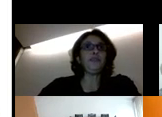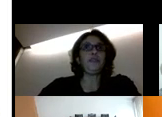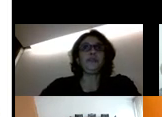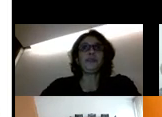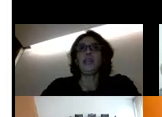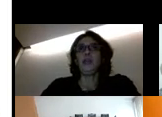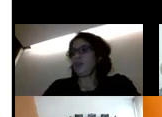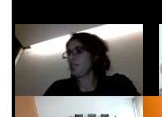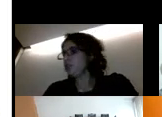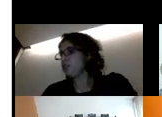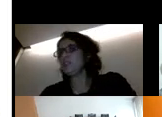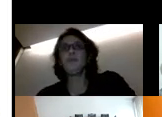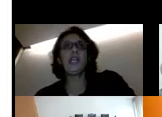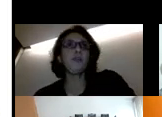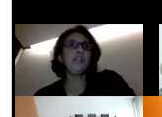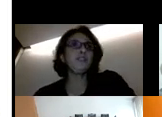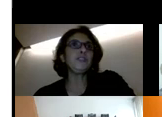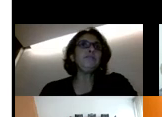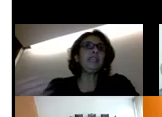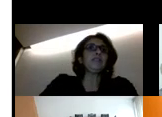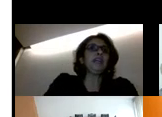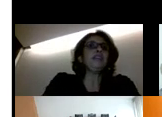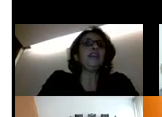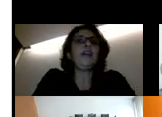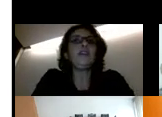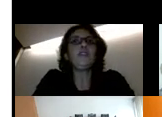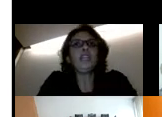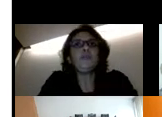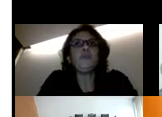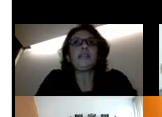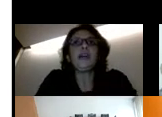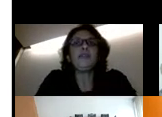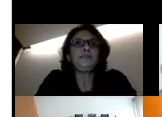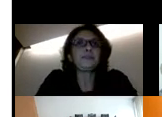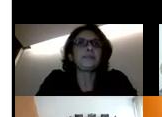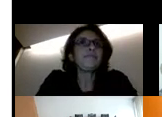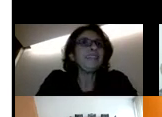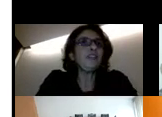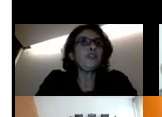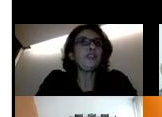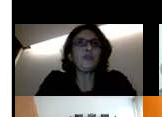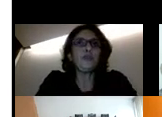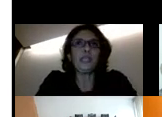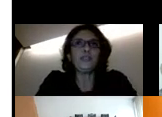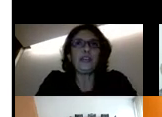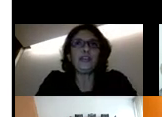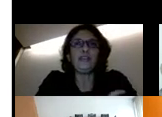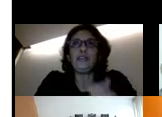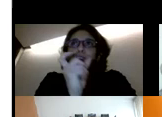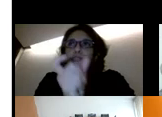Sí, por favor. Bueno, aquí nosotros tenemos la población a grandes rasgos. Hemos marcado, se nos corrieron un